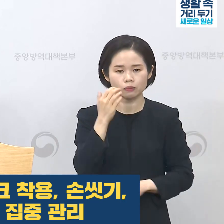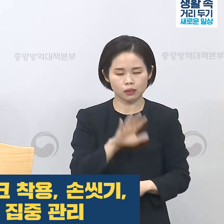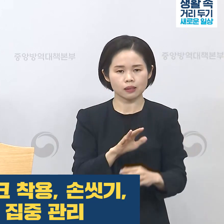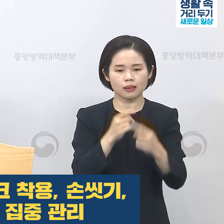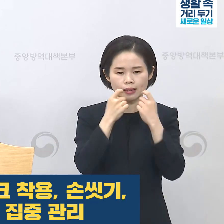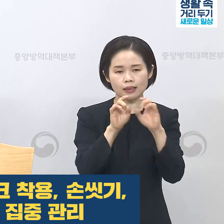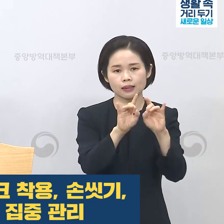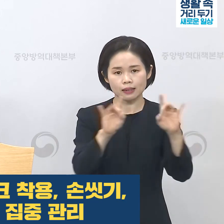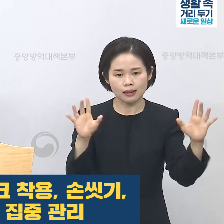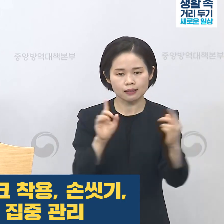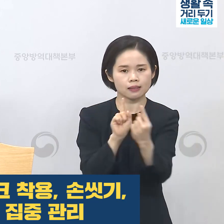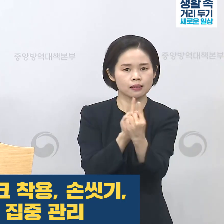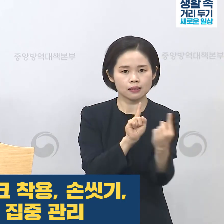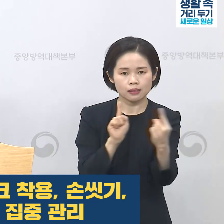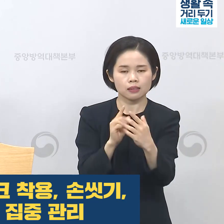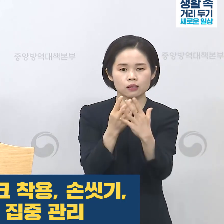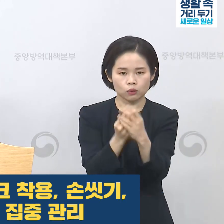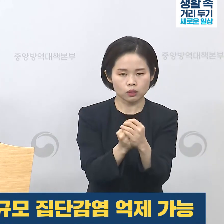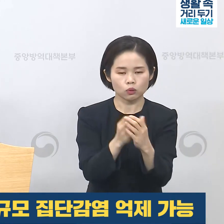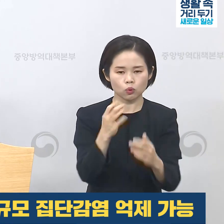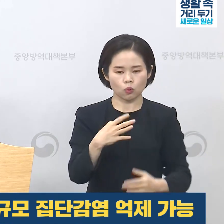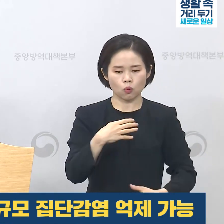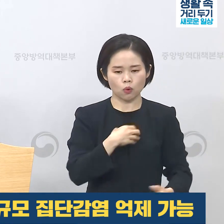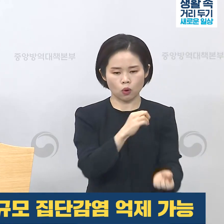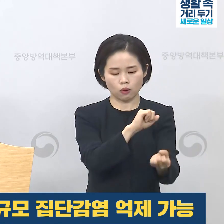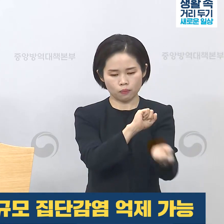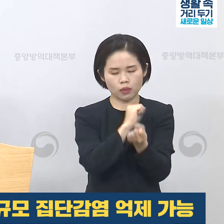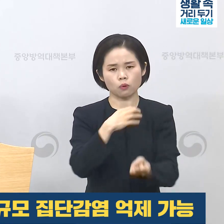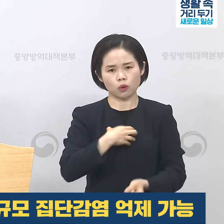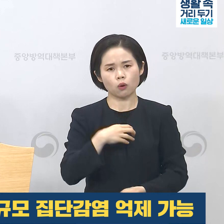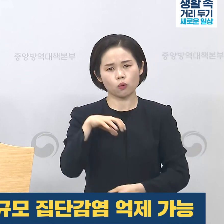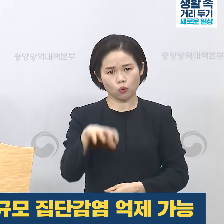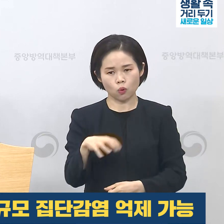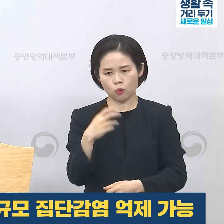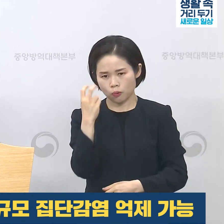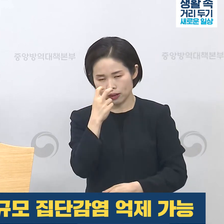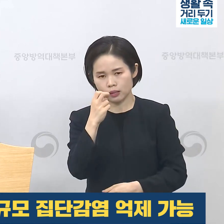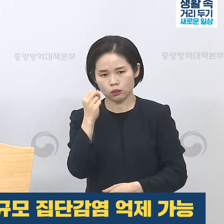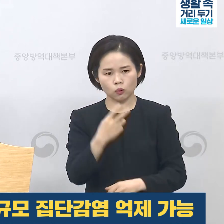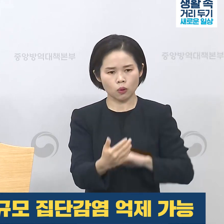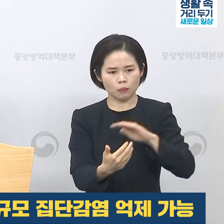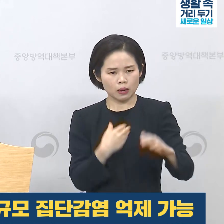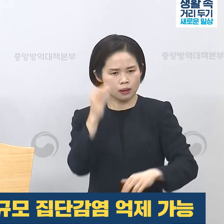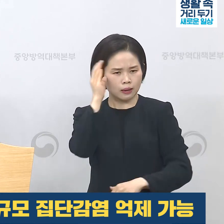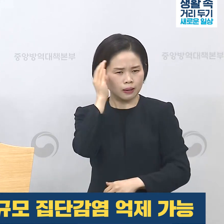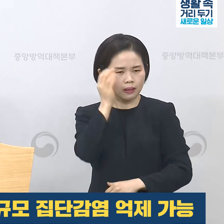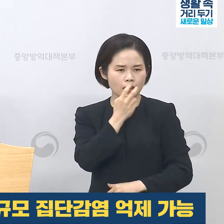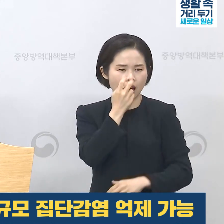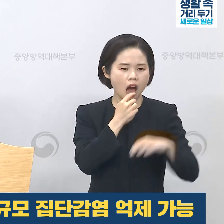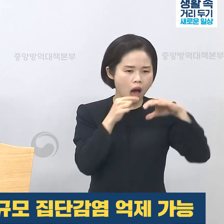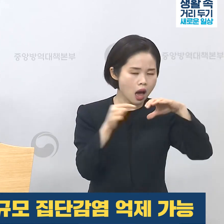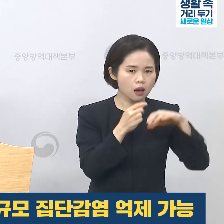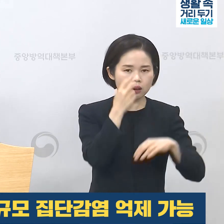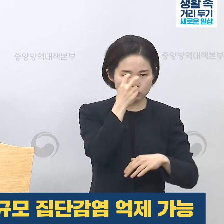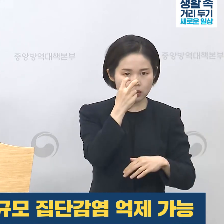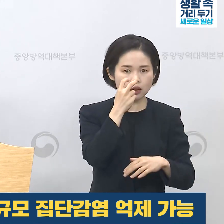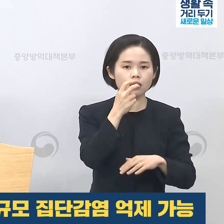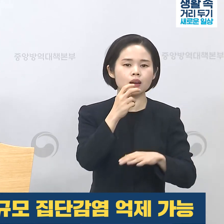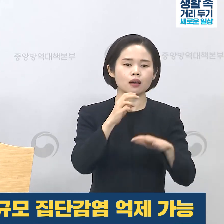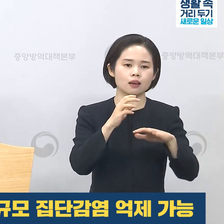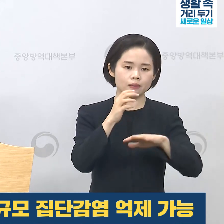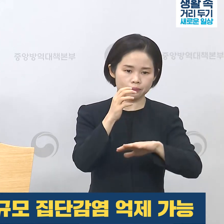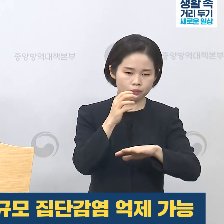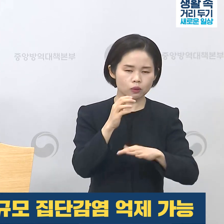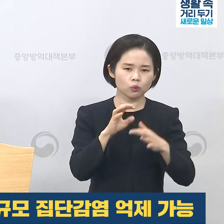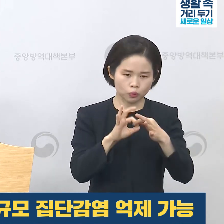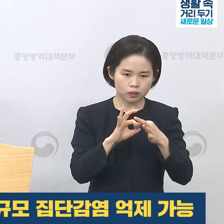씻기, 고위험시설의 집중관리, 조기의 진단검사 등을 통해서 대규모의 집단 감염을 분명히 억제할